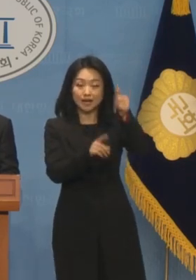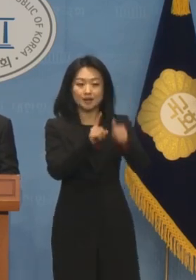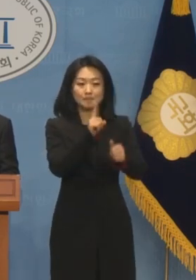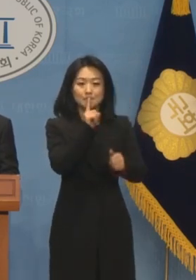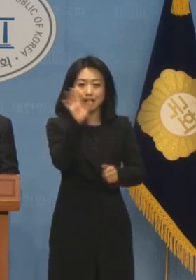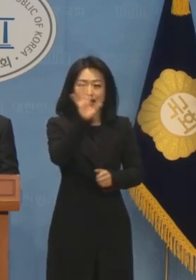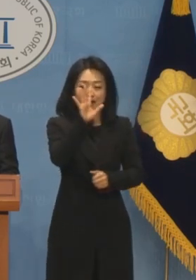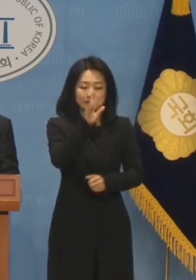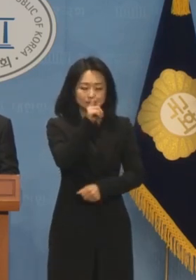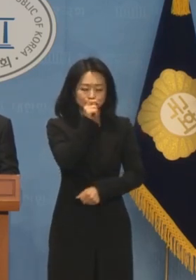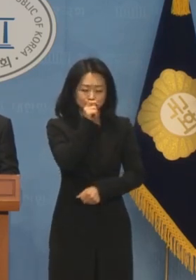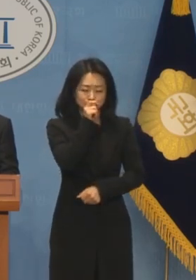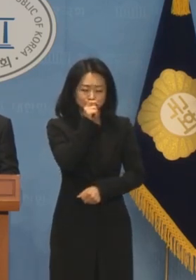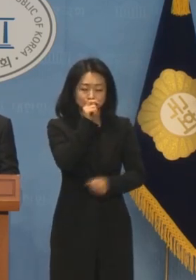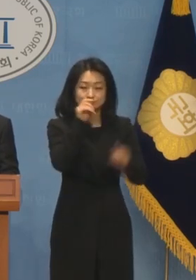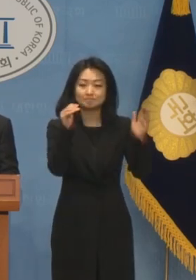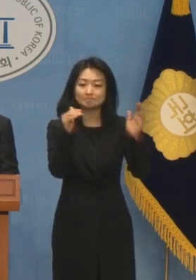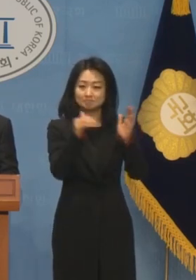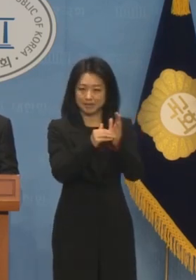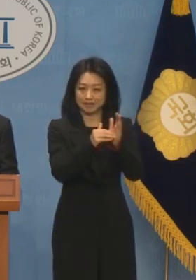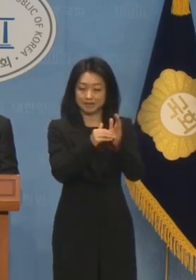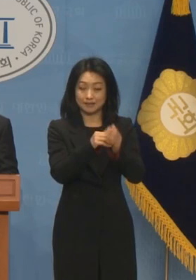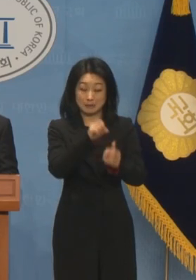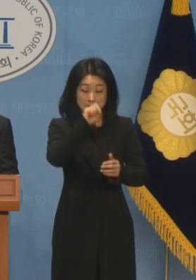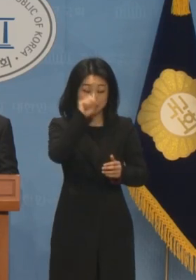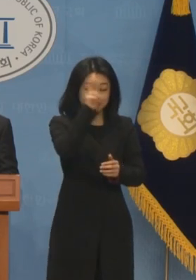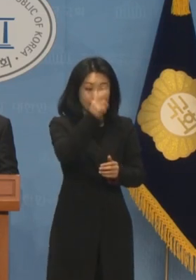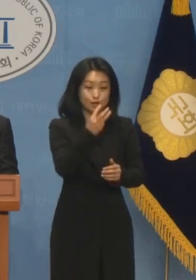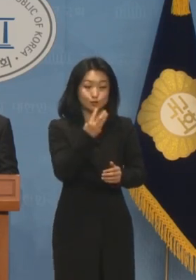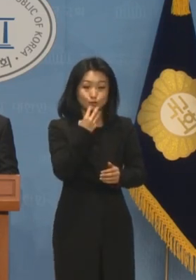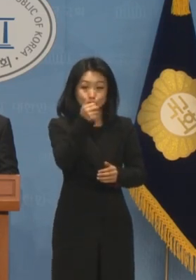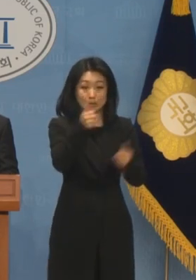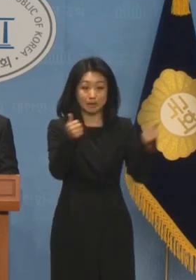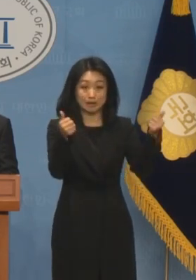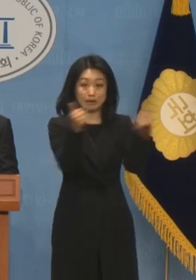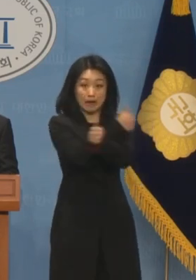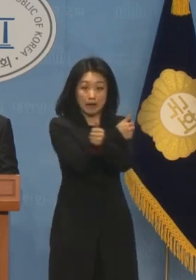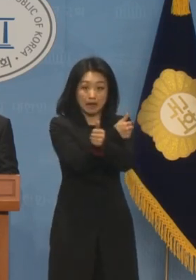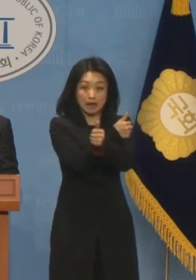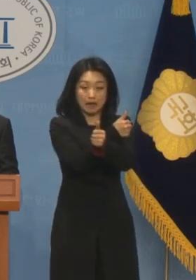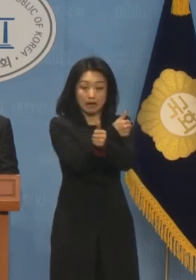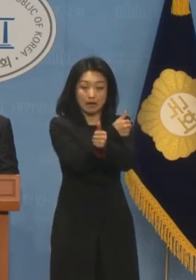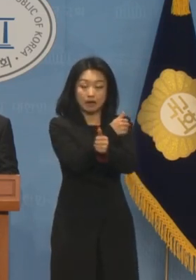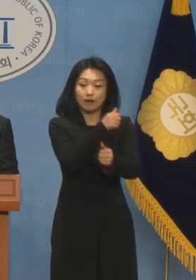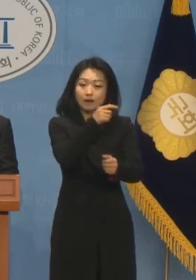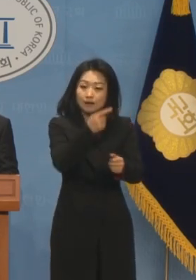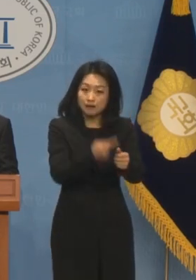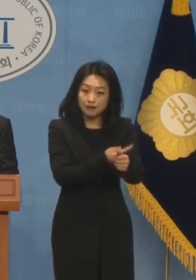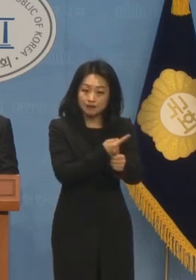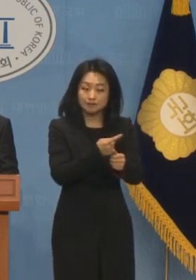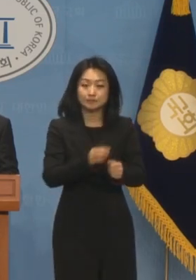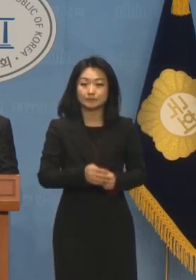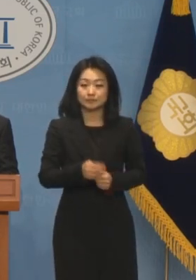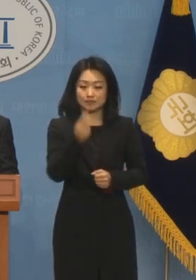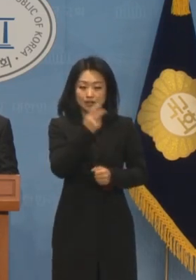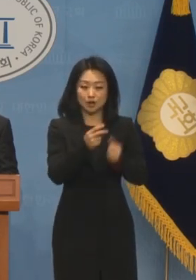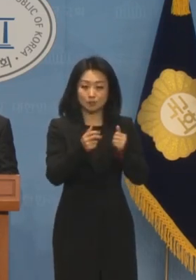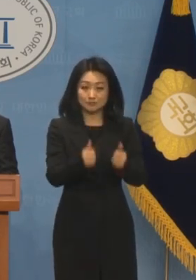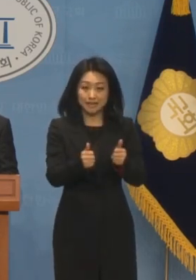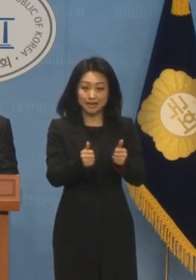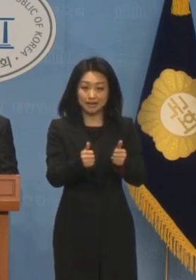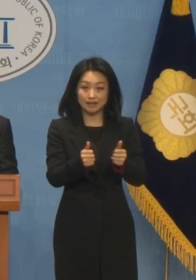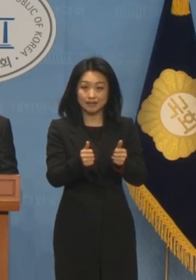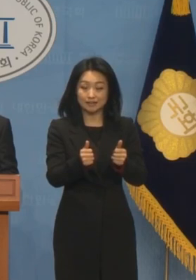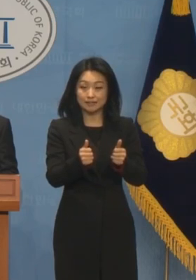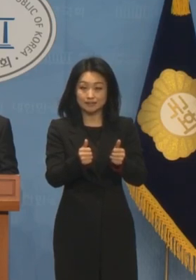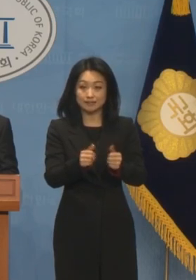못하고 침묵할 정도의 인사폭거라는 평가가 지배적인데도 정작 검찰